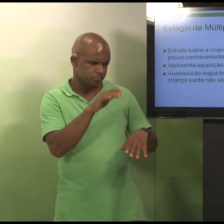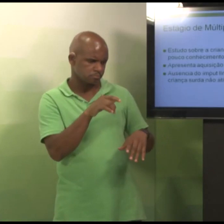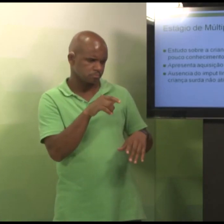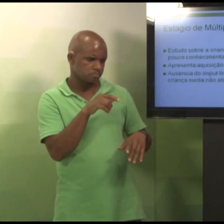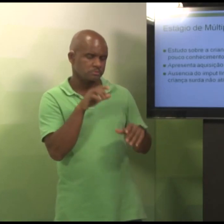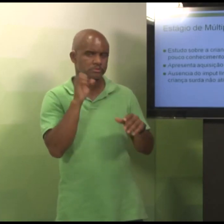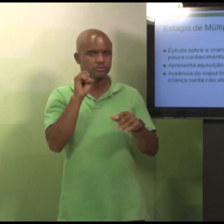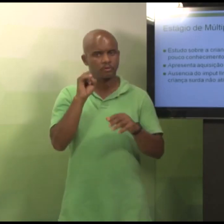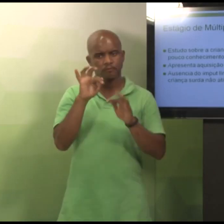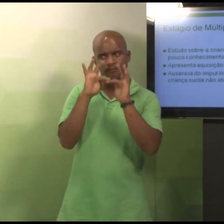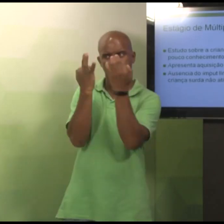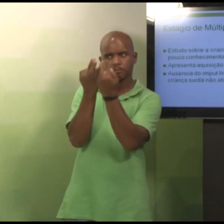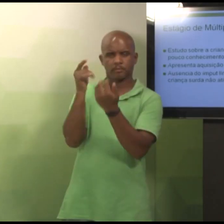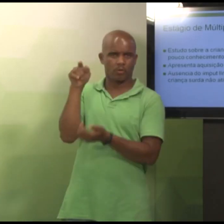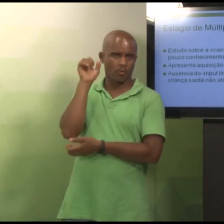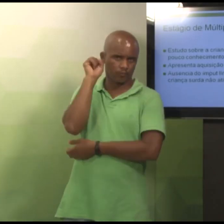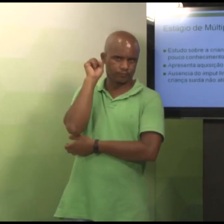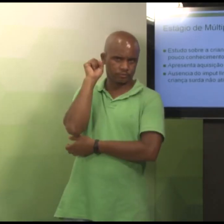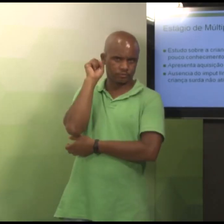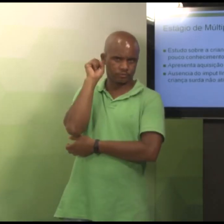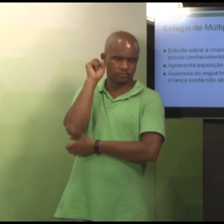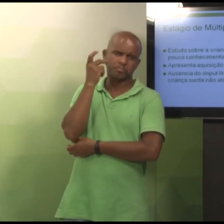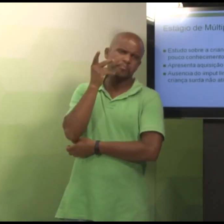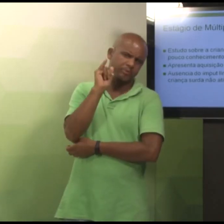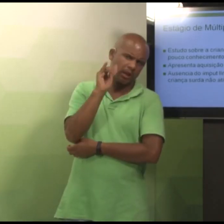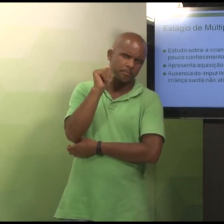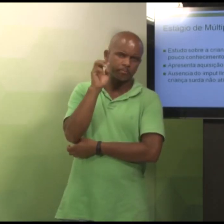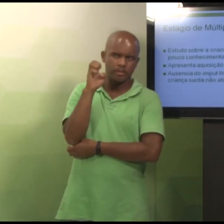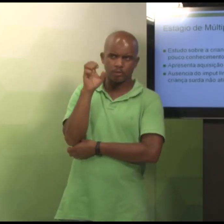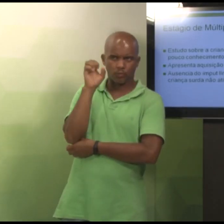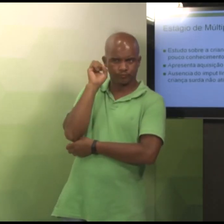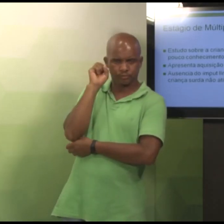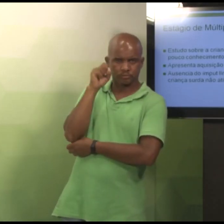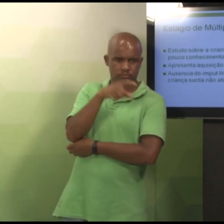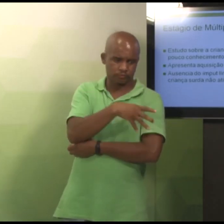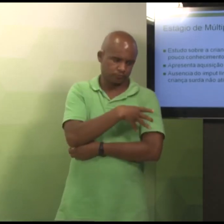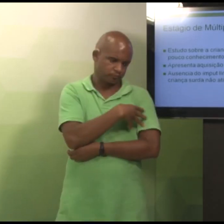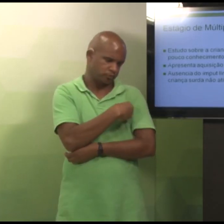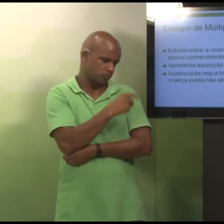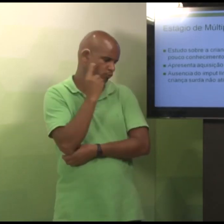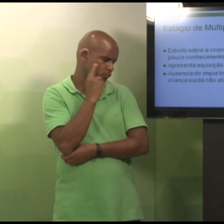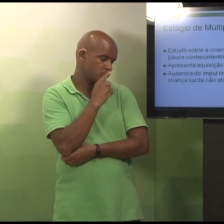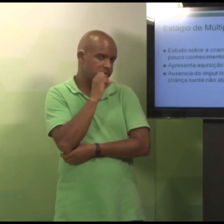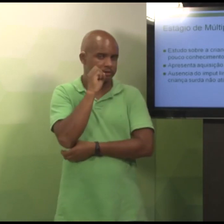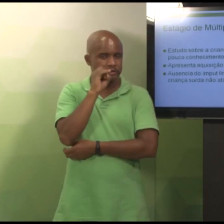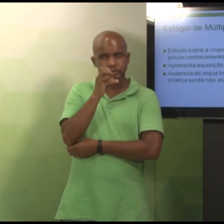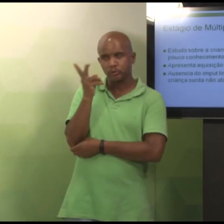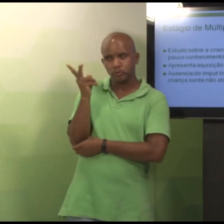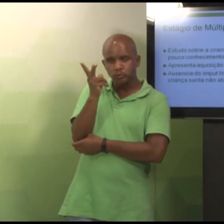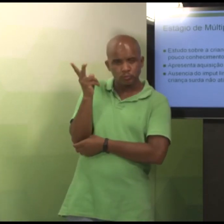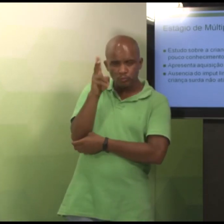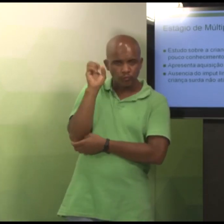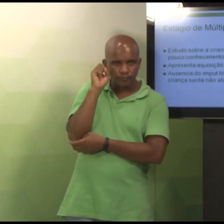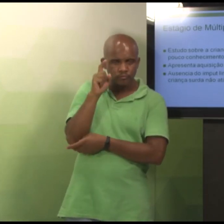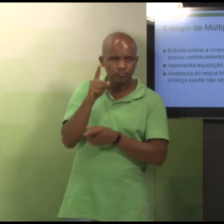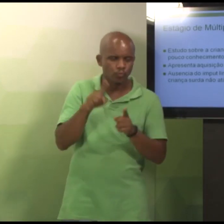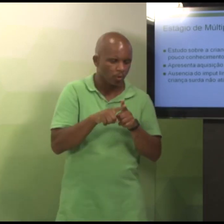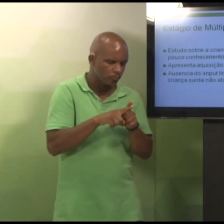anos aproximadamente, em um contexto de família ouvinte. Então, filho surdo, pais